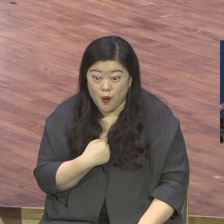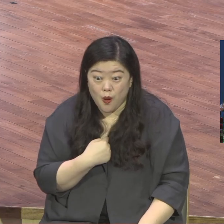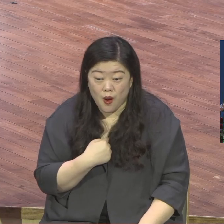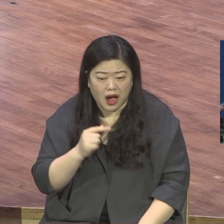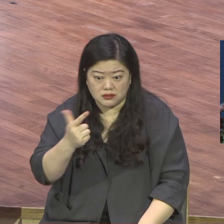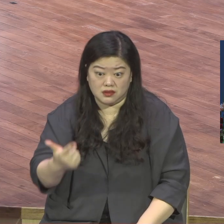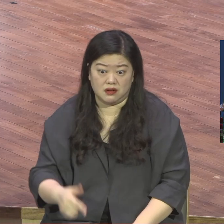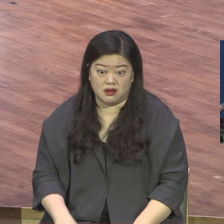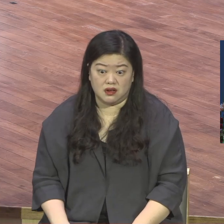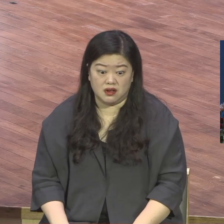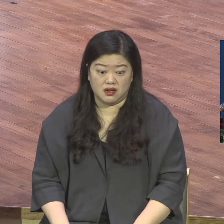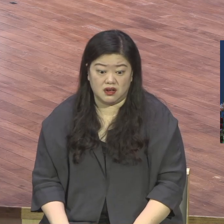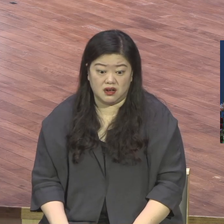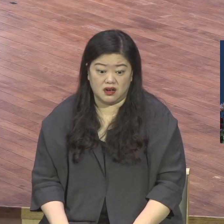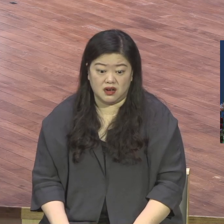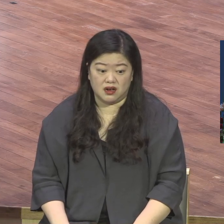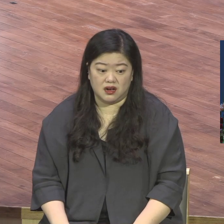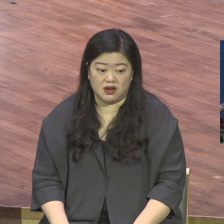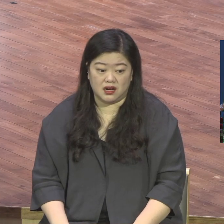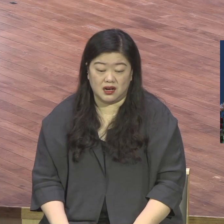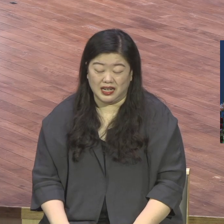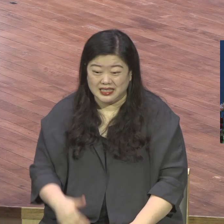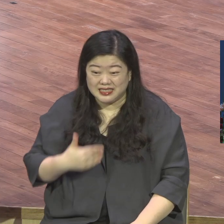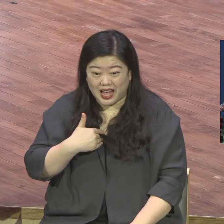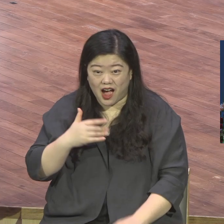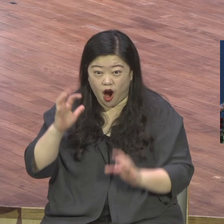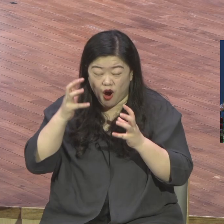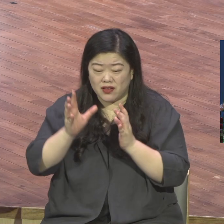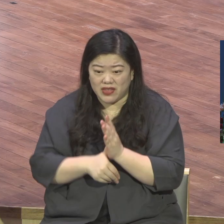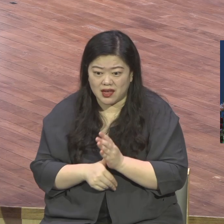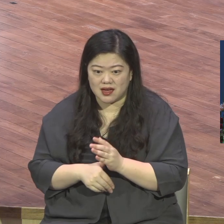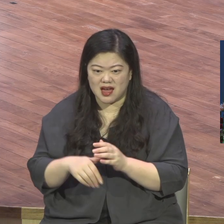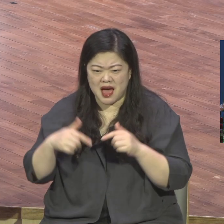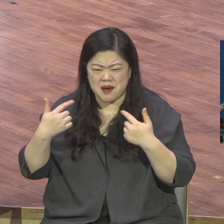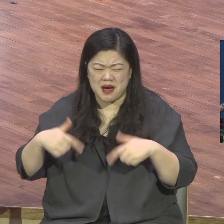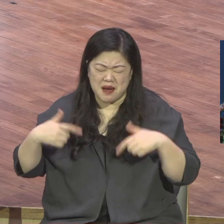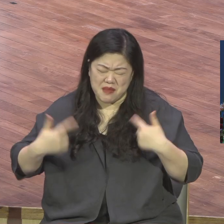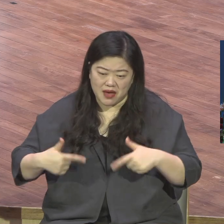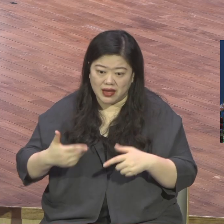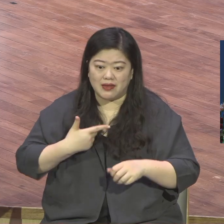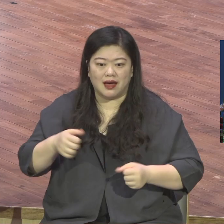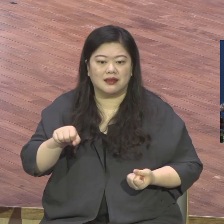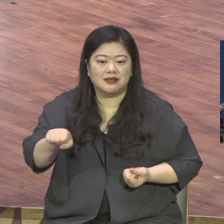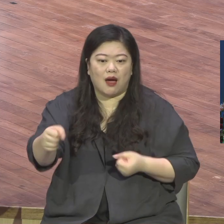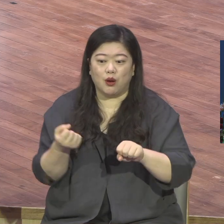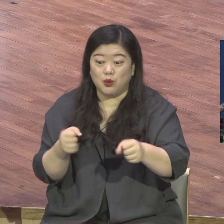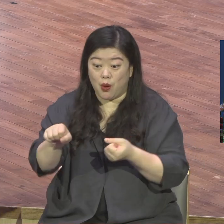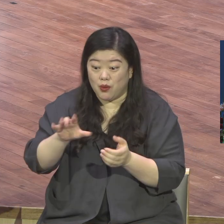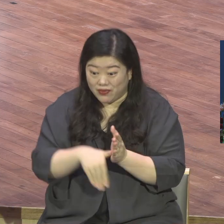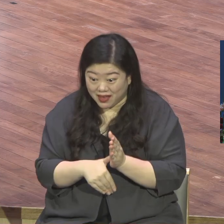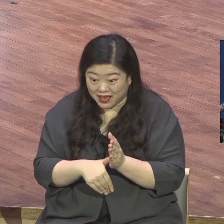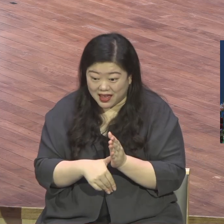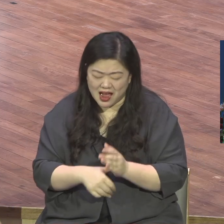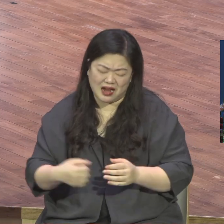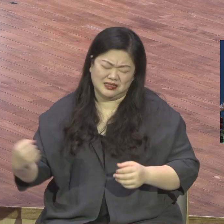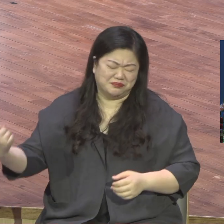금하게 한 사람이라니까요. 치고받고 어렸을 때 조인트 맨날 깨지고 태권도 하다가 중학교 때부터